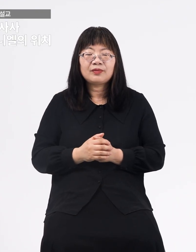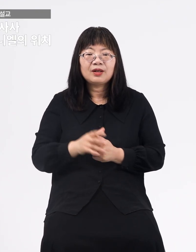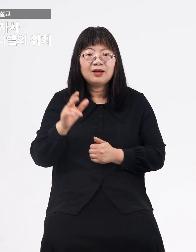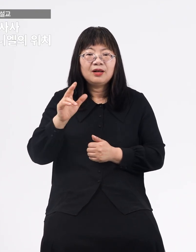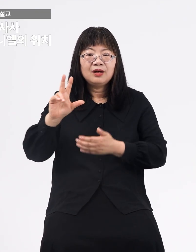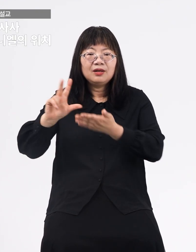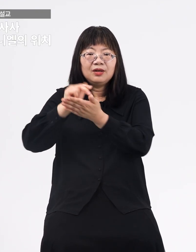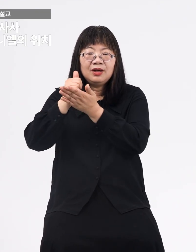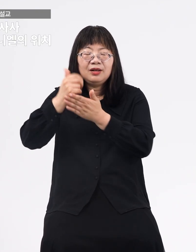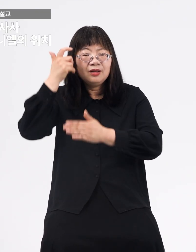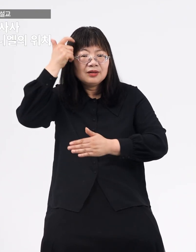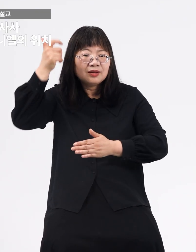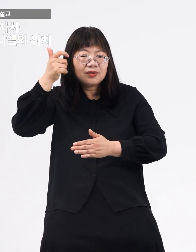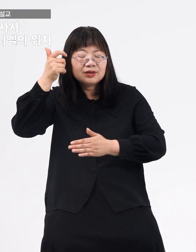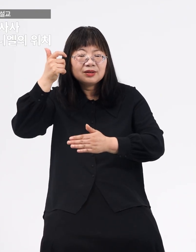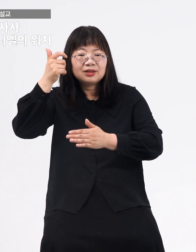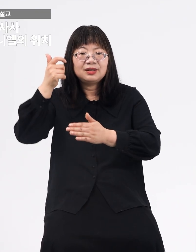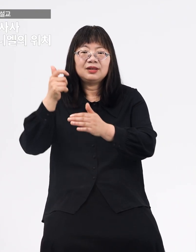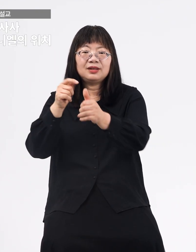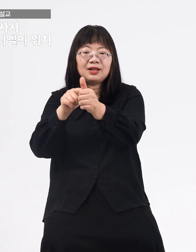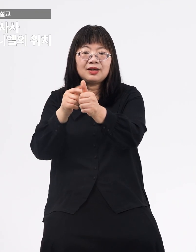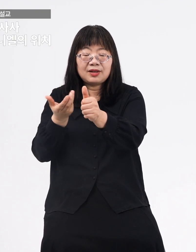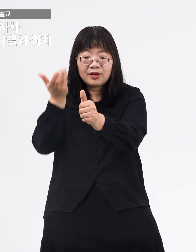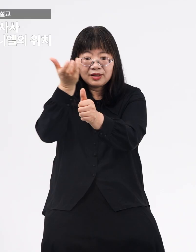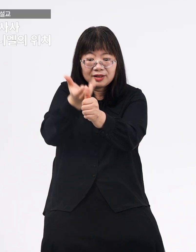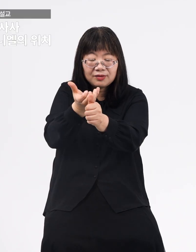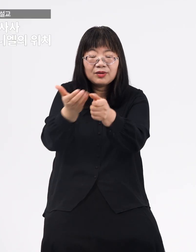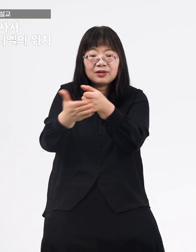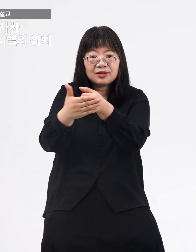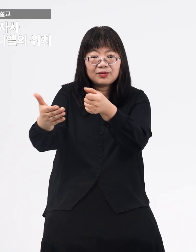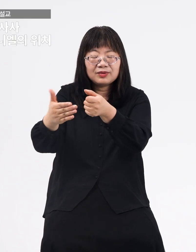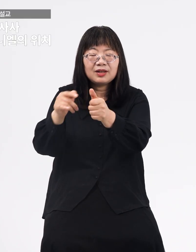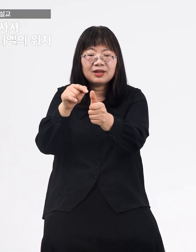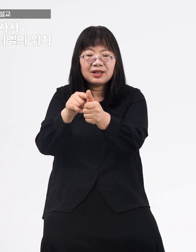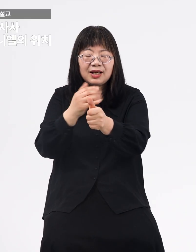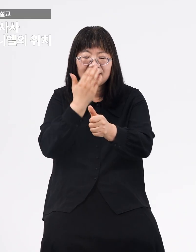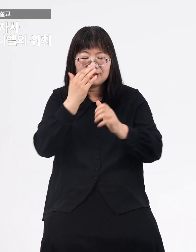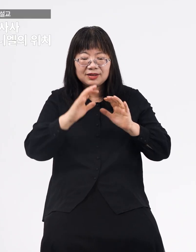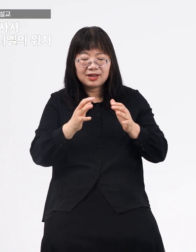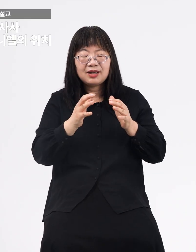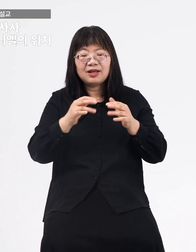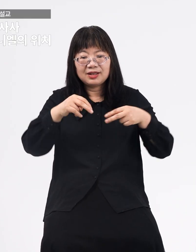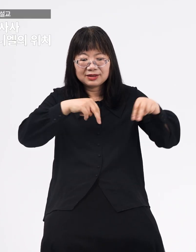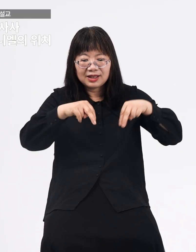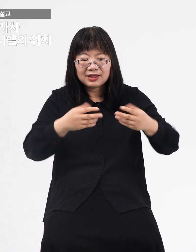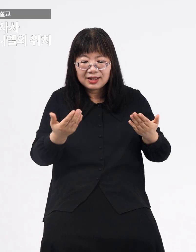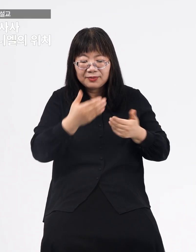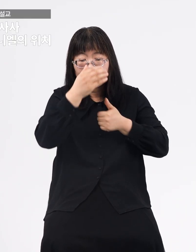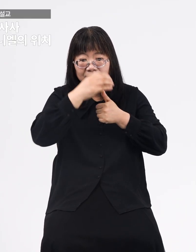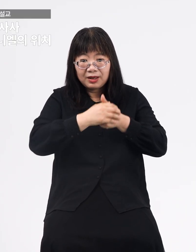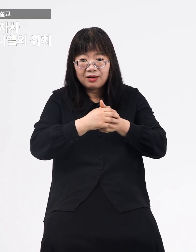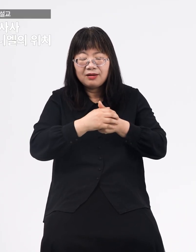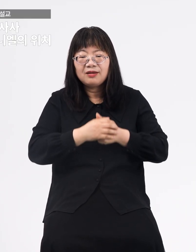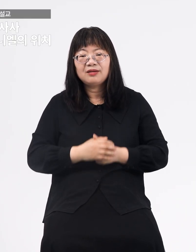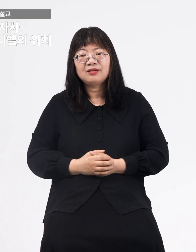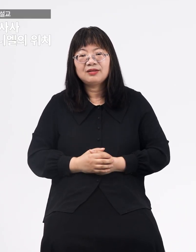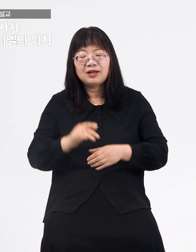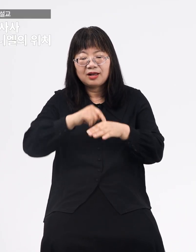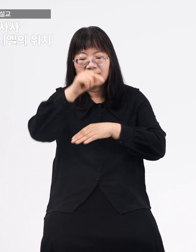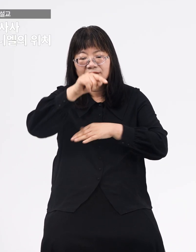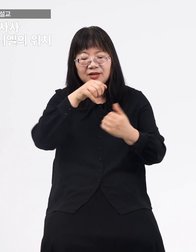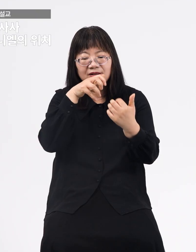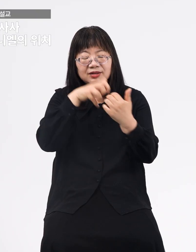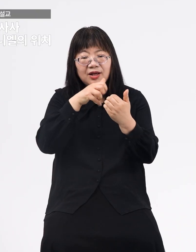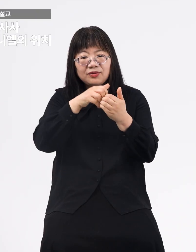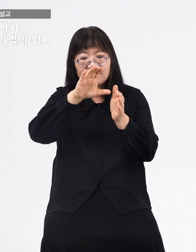여호와의 영이 그에게 임하셨으므로, 하나님의 영이 임하여 그가 이스라엘의 사사가 되어 나가서 싸울